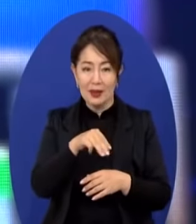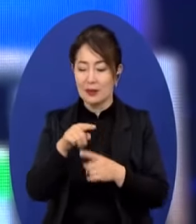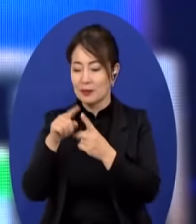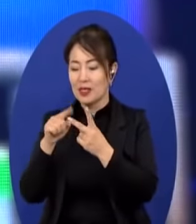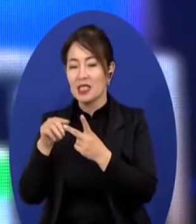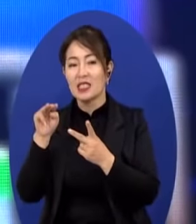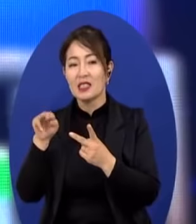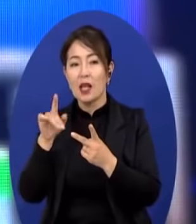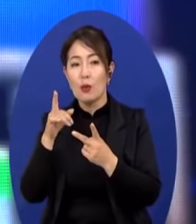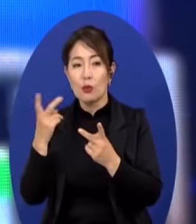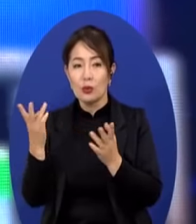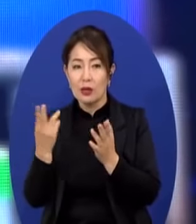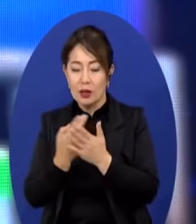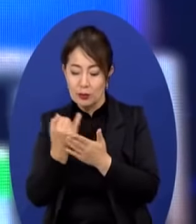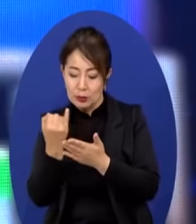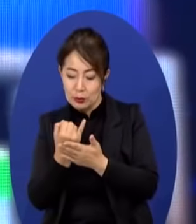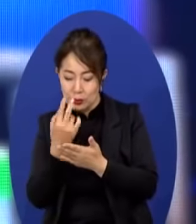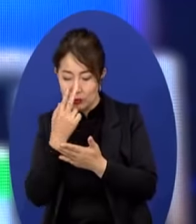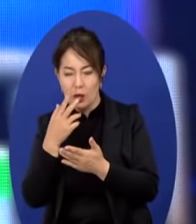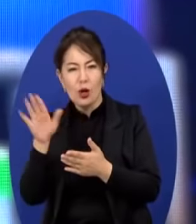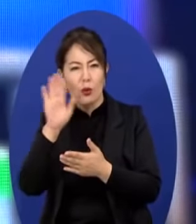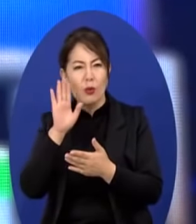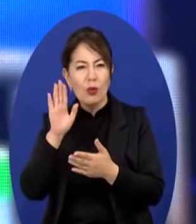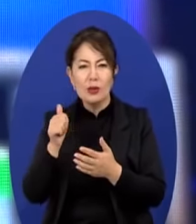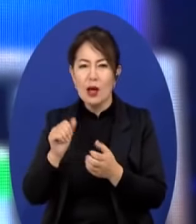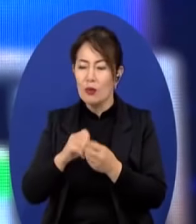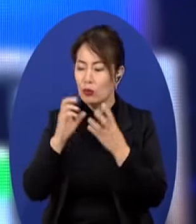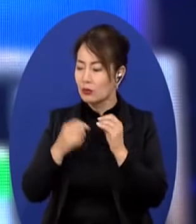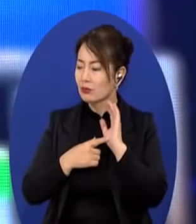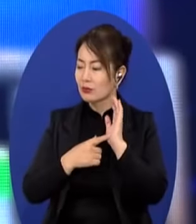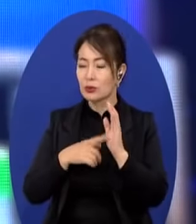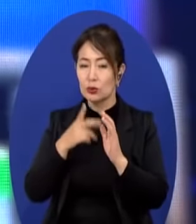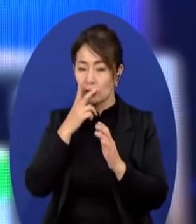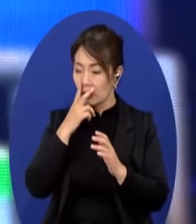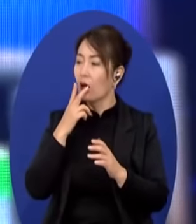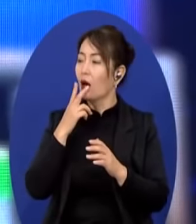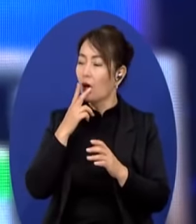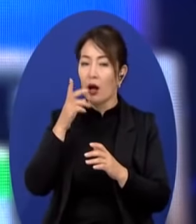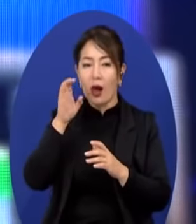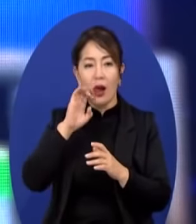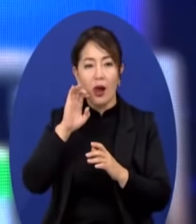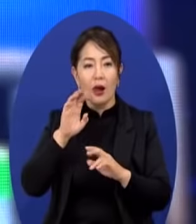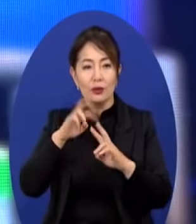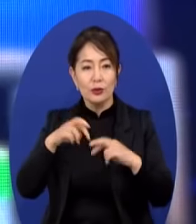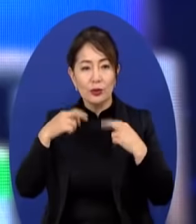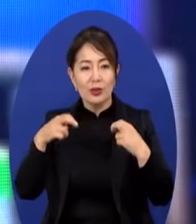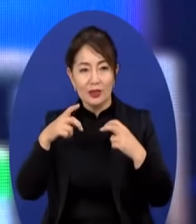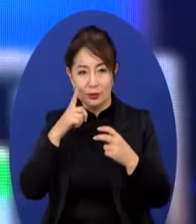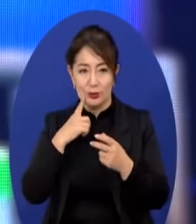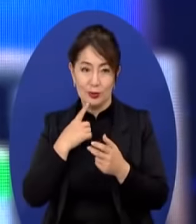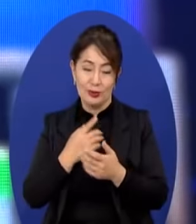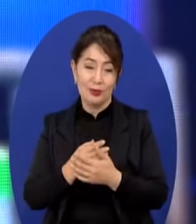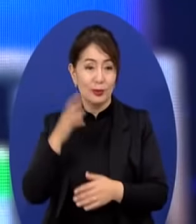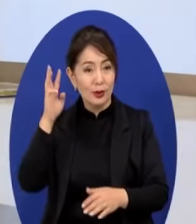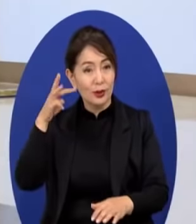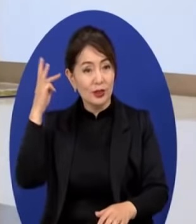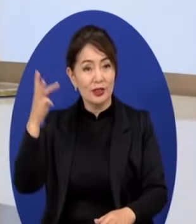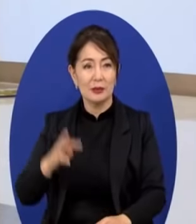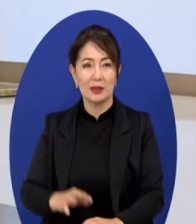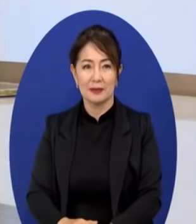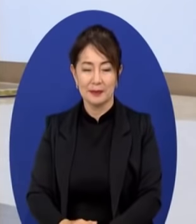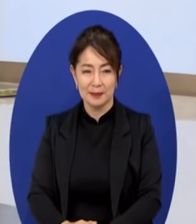энэ. Залуус мөнхөд дуурсагдах сайн бүтээлийг тойрвж түүнийг нь үзэгчд үеийн үед сонирхон судалж байхыг мөрөөддөг байна.